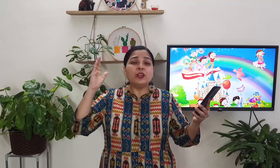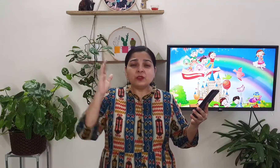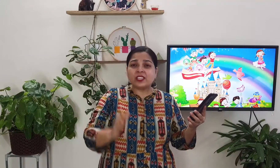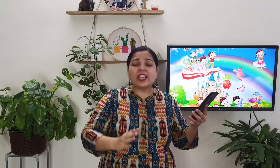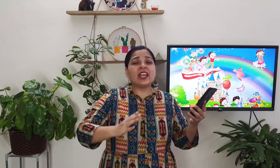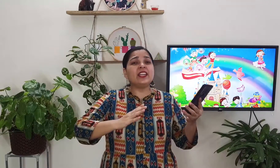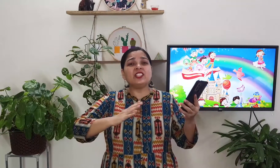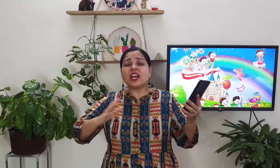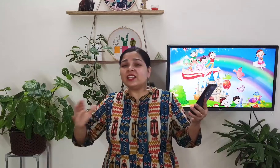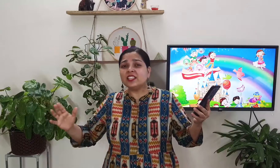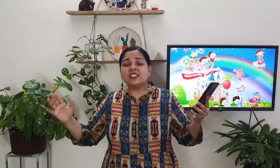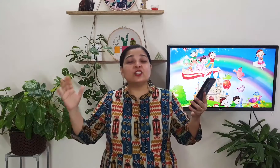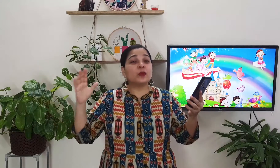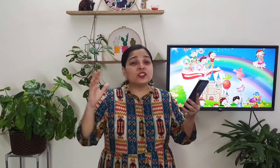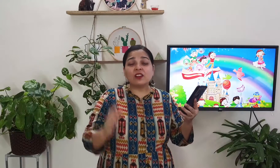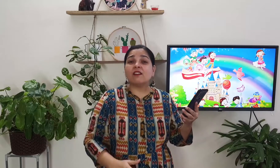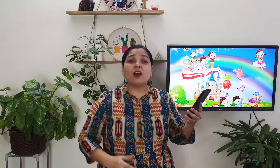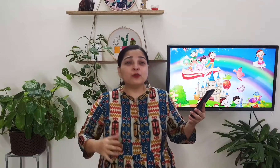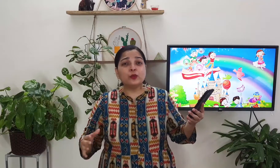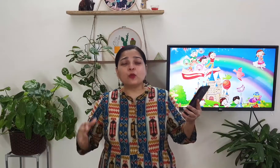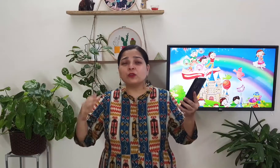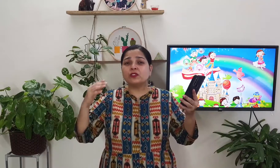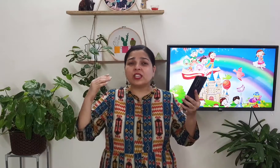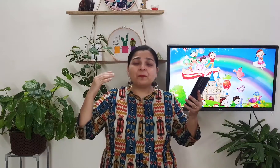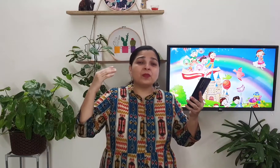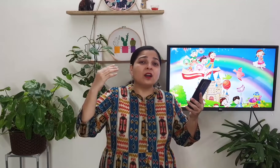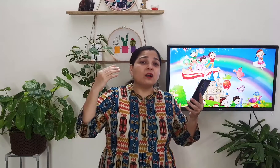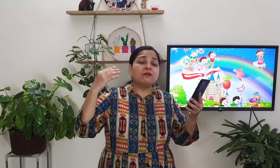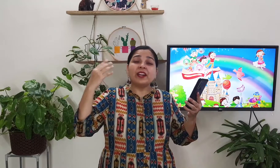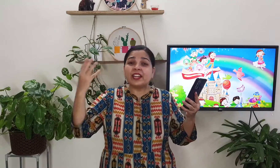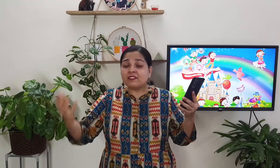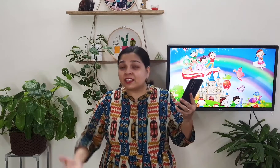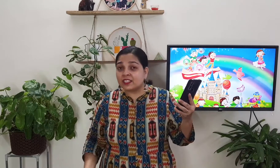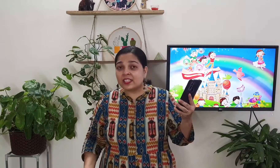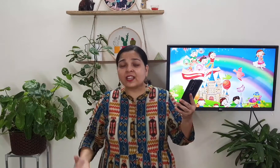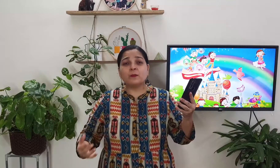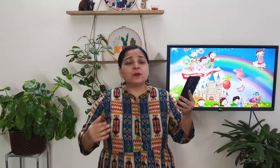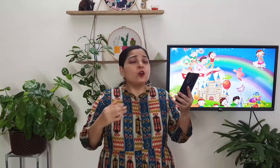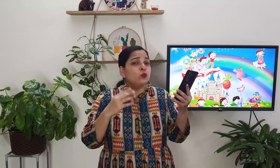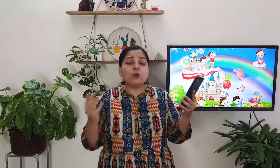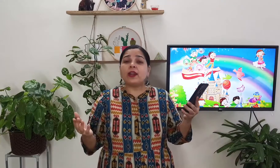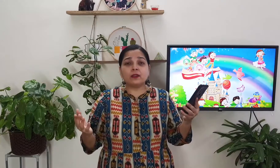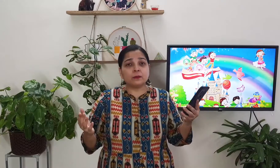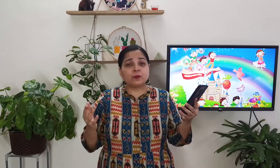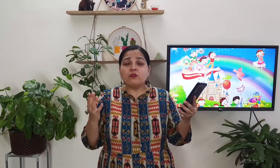பெயரை பயன்படுத்த உங்களுக்கு அதிகாரம் வழங்கப்பட்டுள்ளது என்பதை உணர்ந்து கொள்ளுங்கள். ஒருபோதும் சந்தேகிக்க